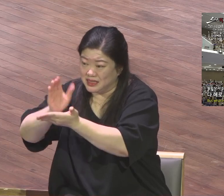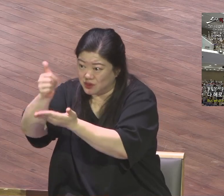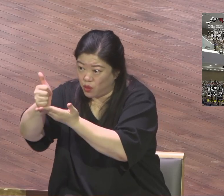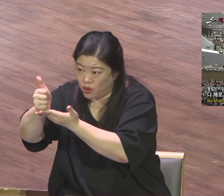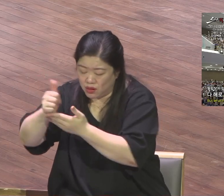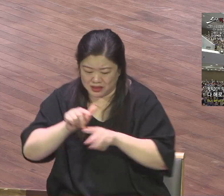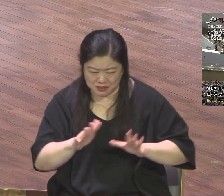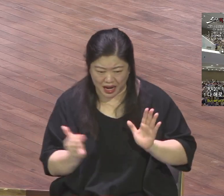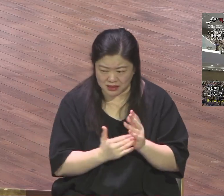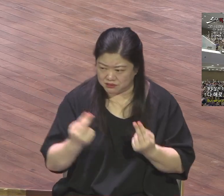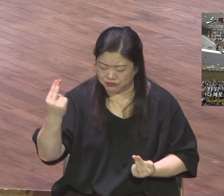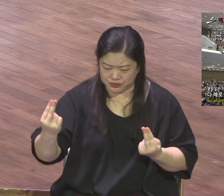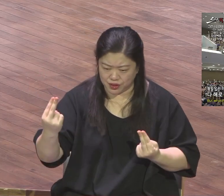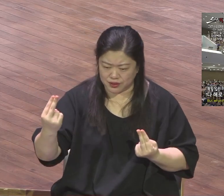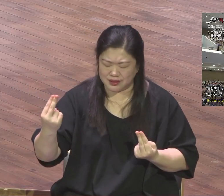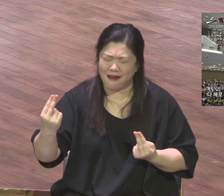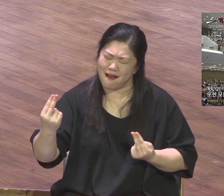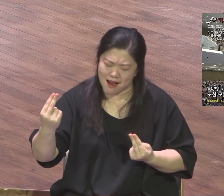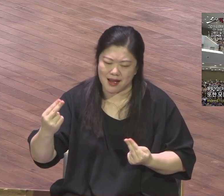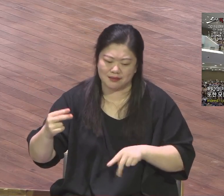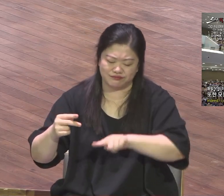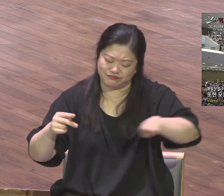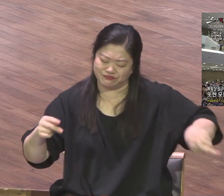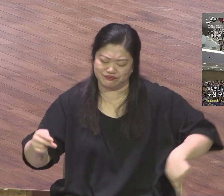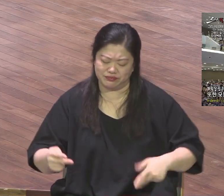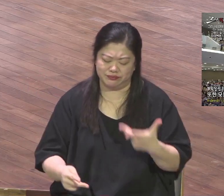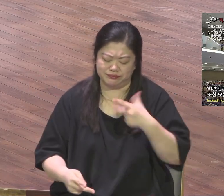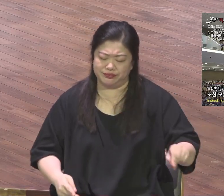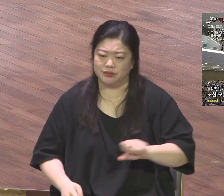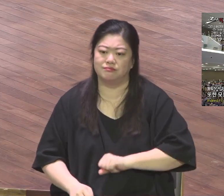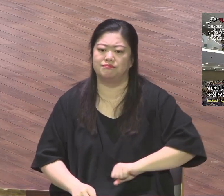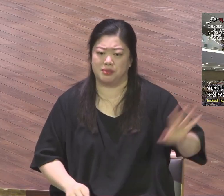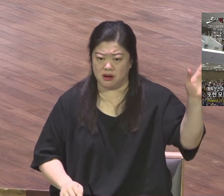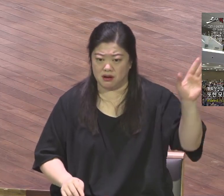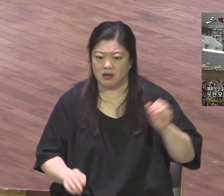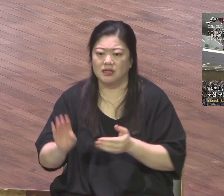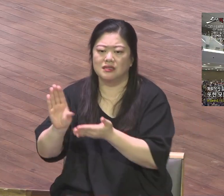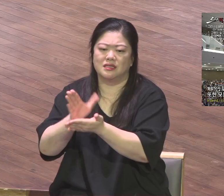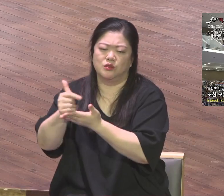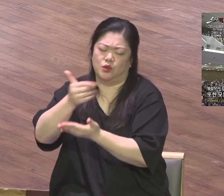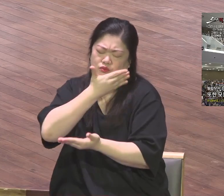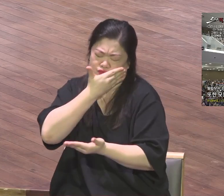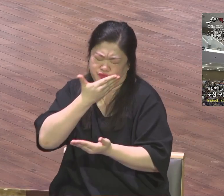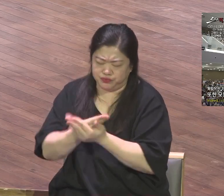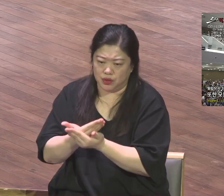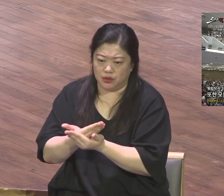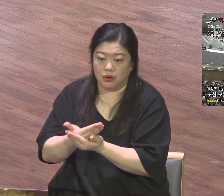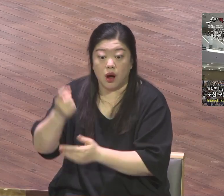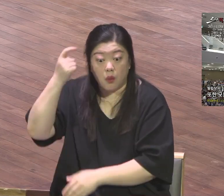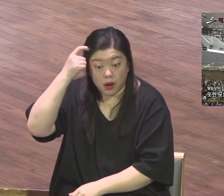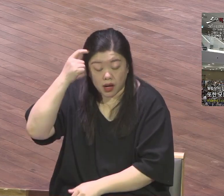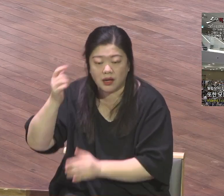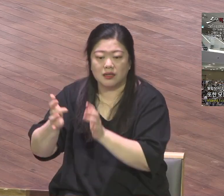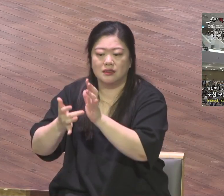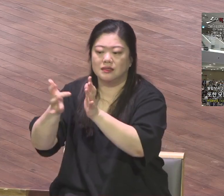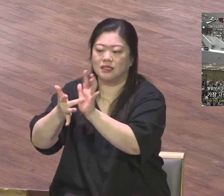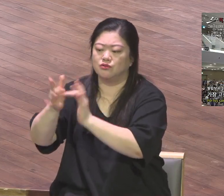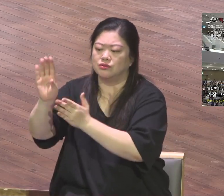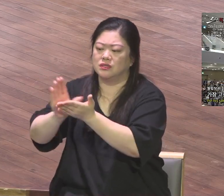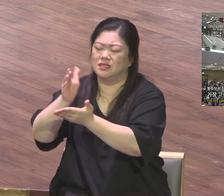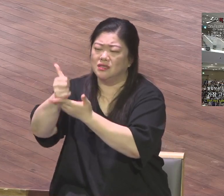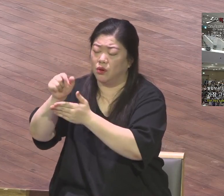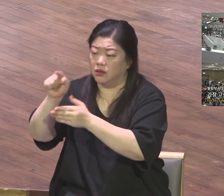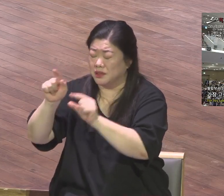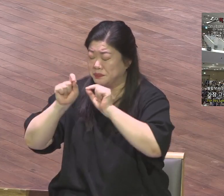위하여 다 해로 여길 뿐더러 또한 모든 것을 해로 여기면 내 주 그리스도 예수를 아는